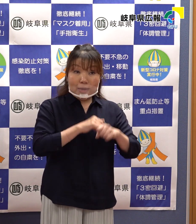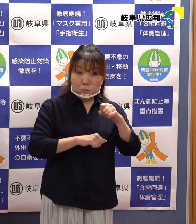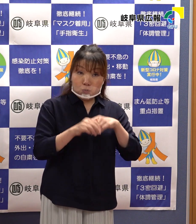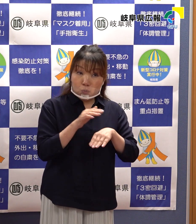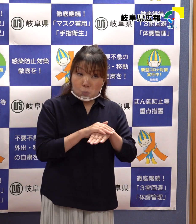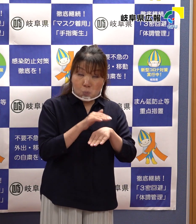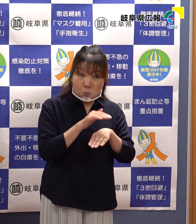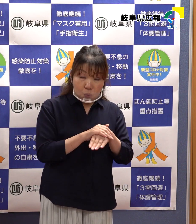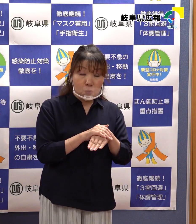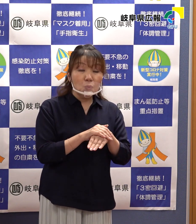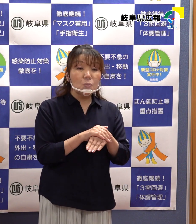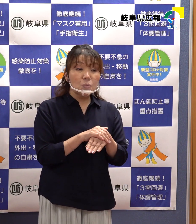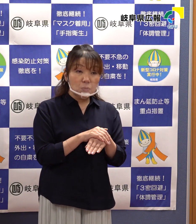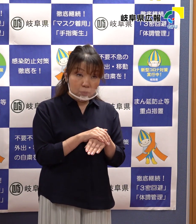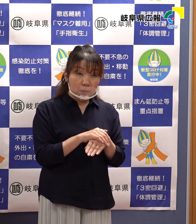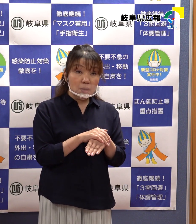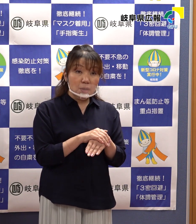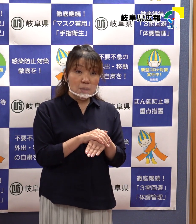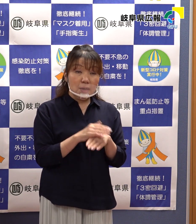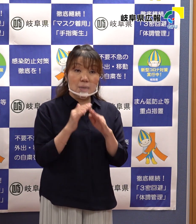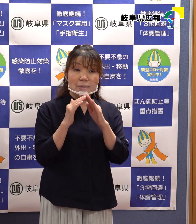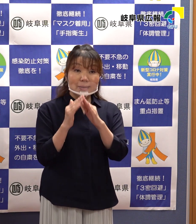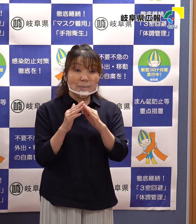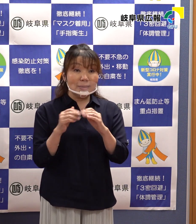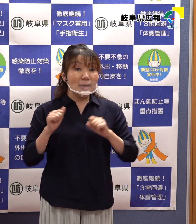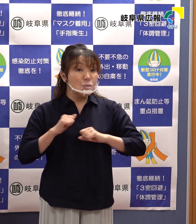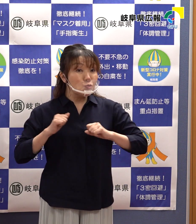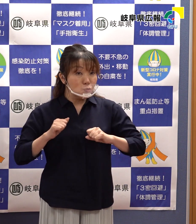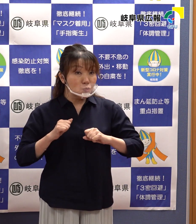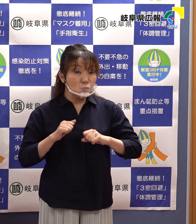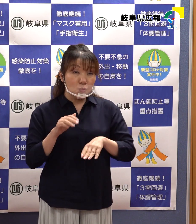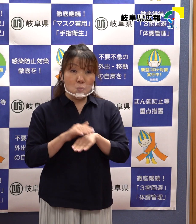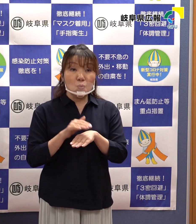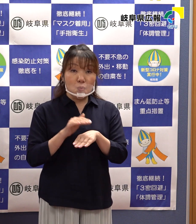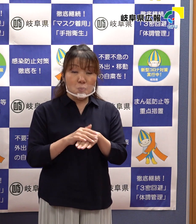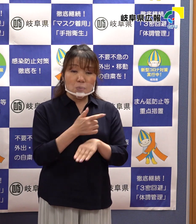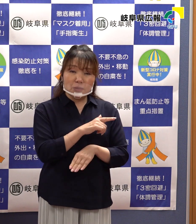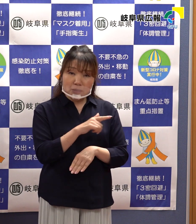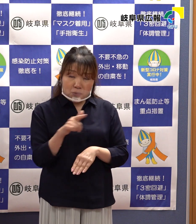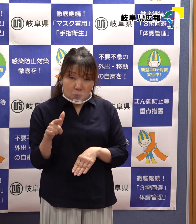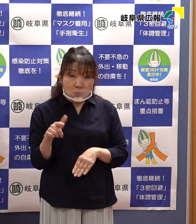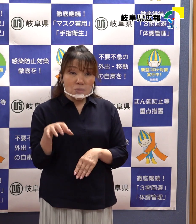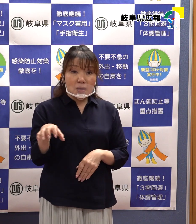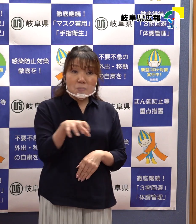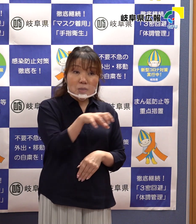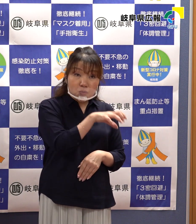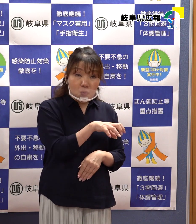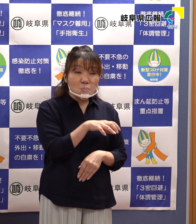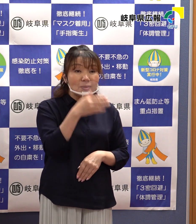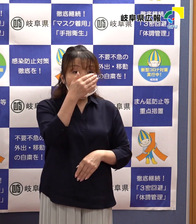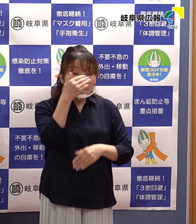方とか合宿のやり方とか、いろんなことで丁寧に